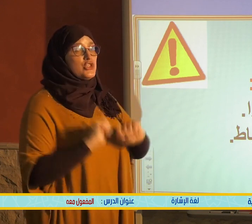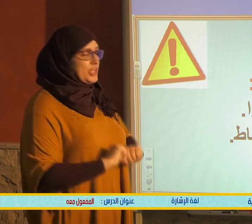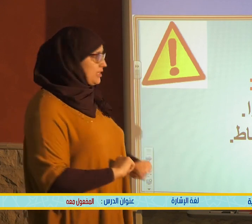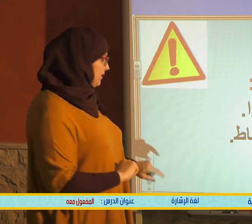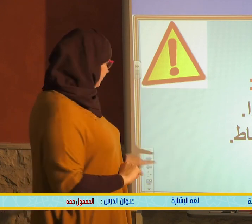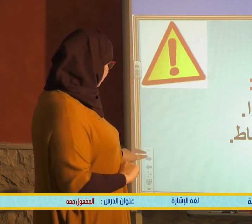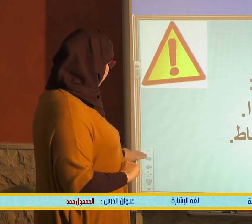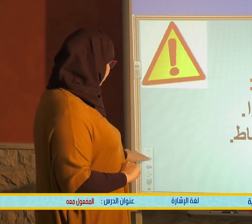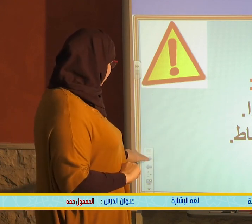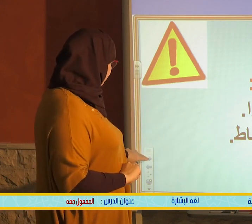جيدا.